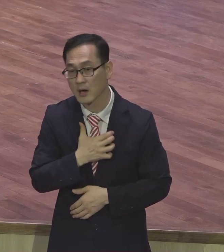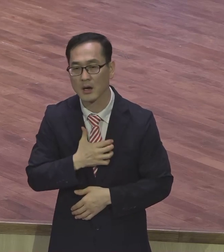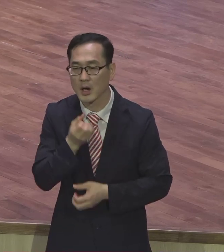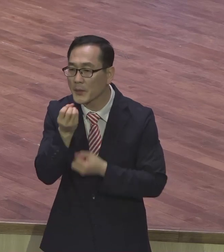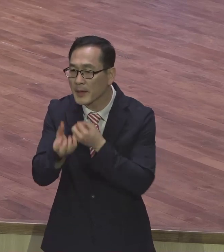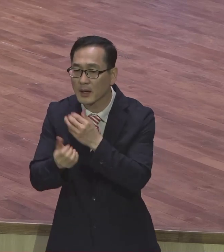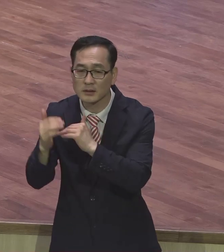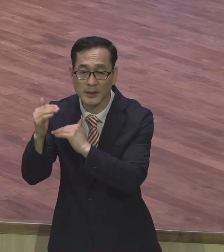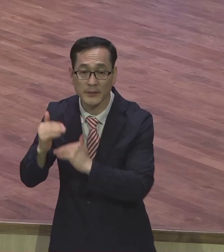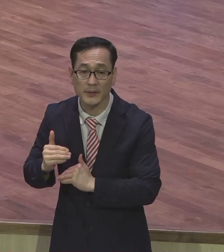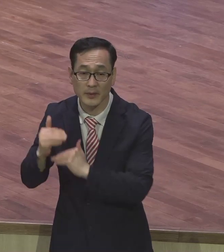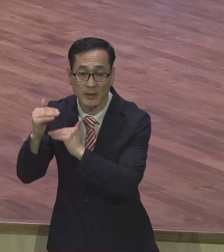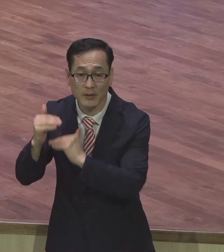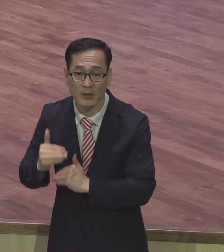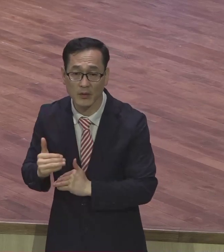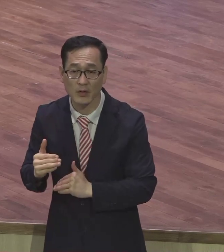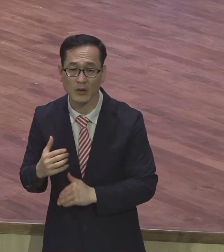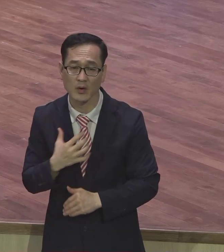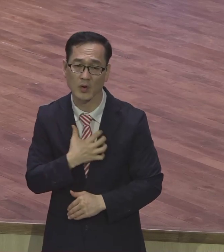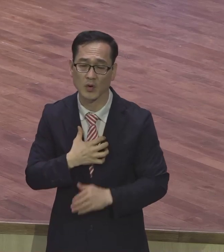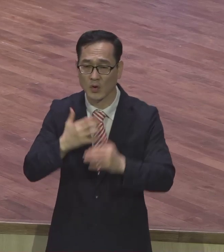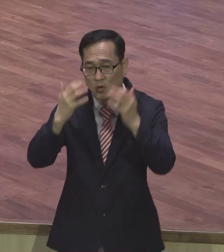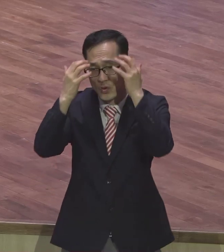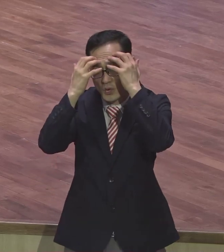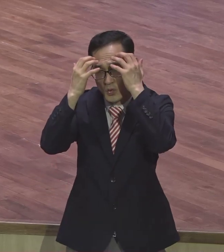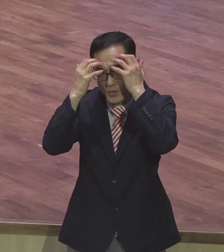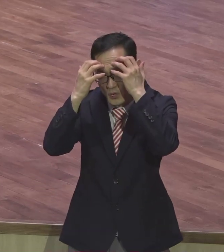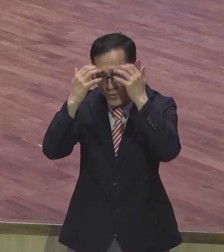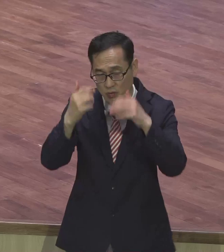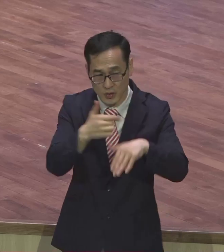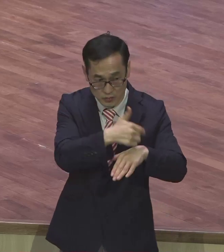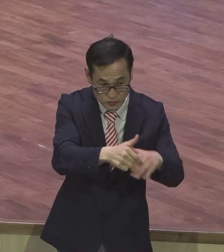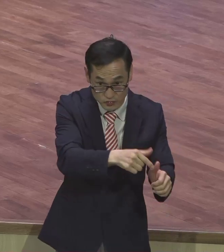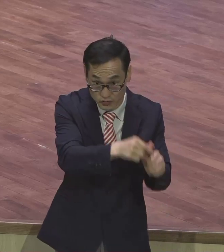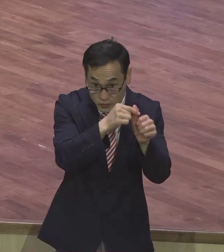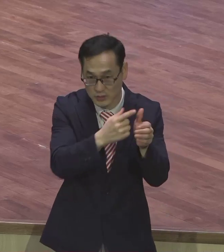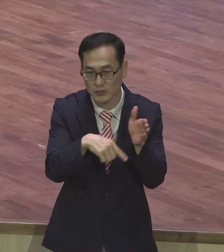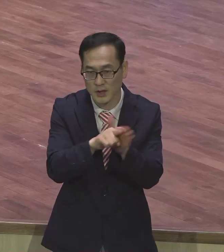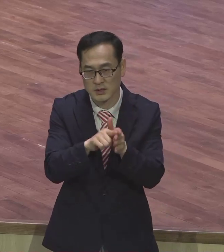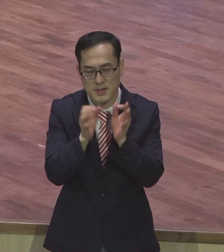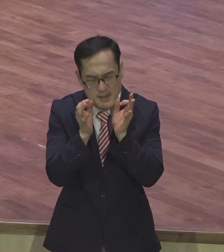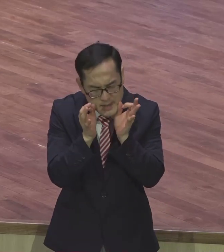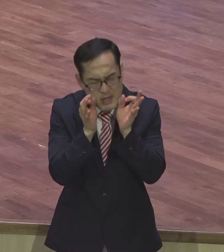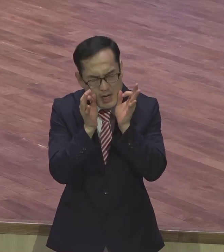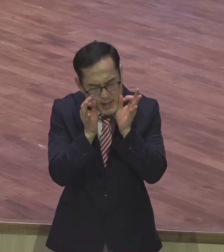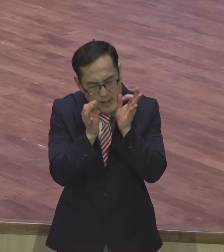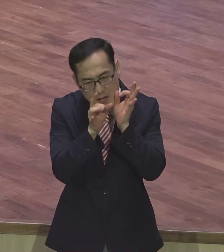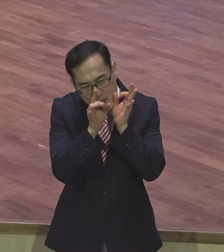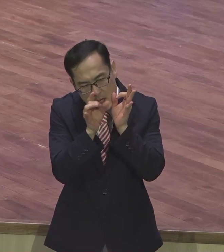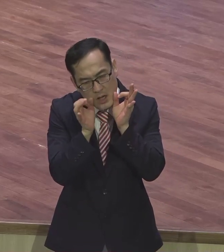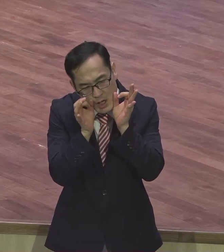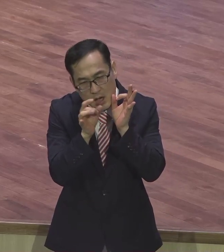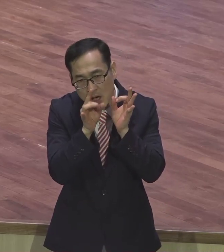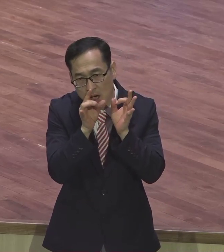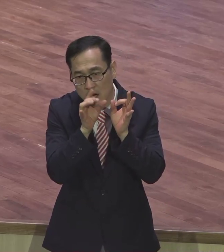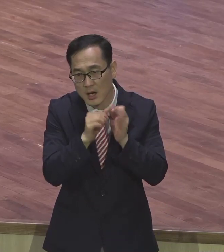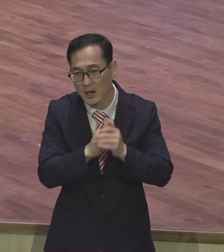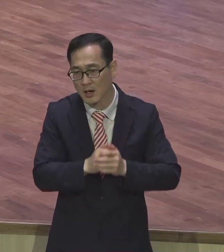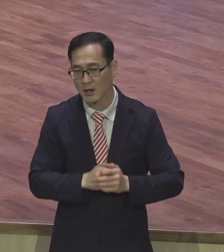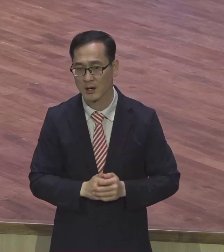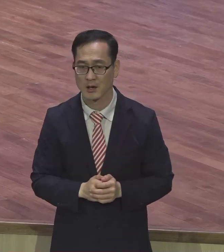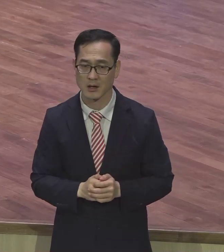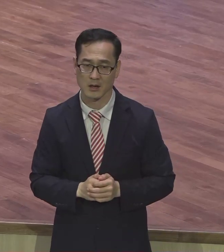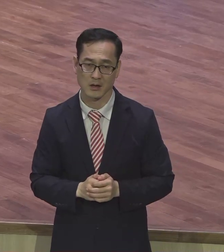엄청난 고통을 당하고 있는 거예요 자기 동족 구원을 위해서 심지어 자기가 저주를 받아가지고